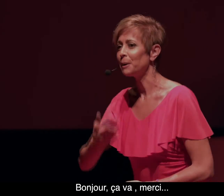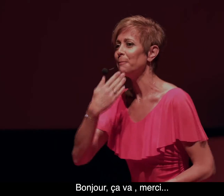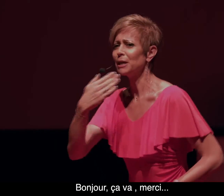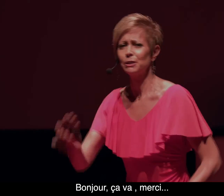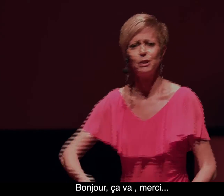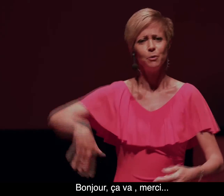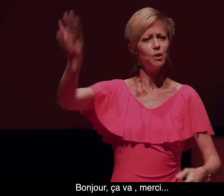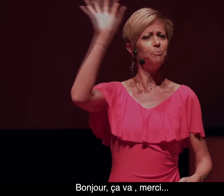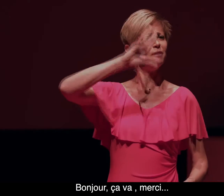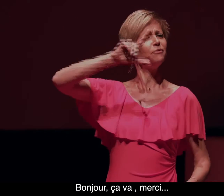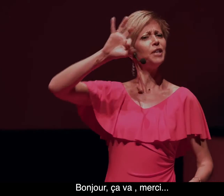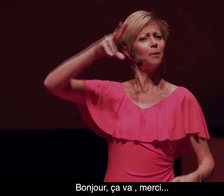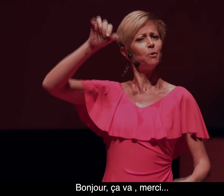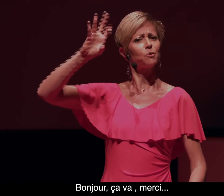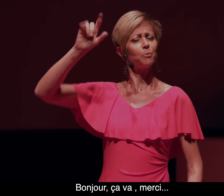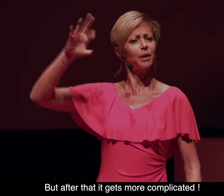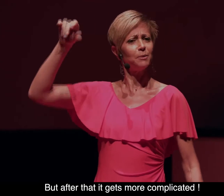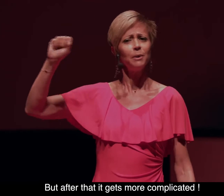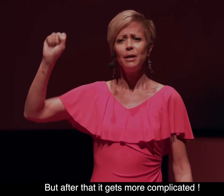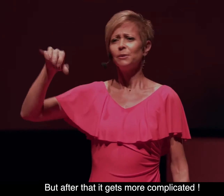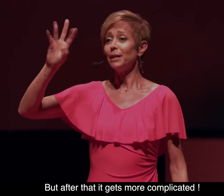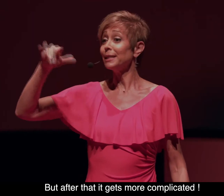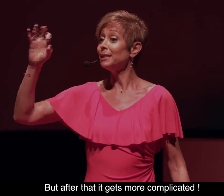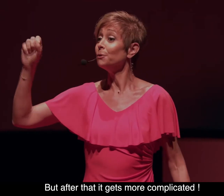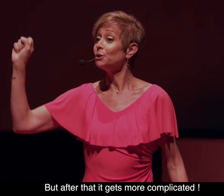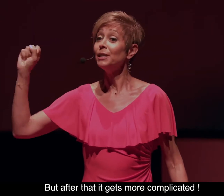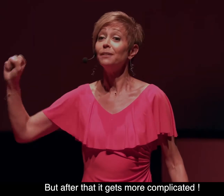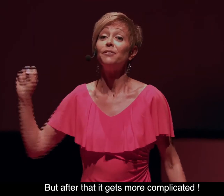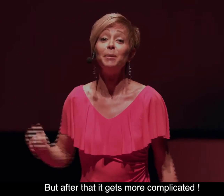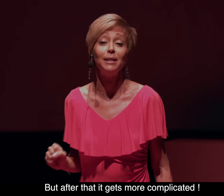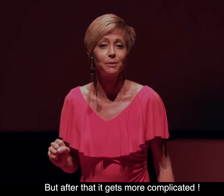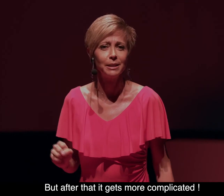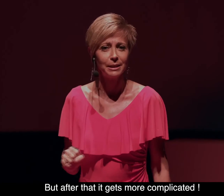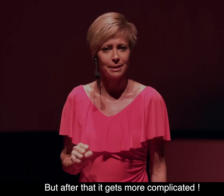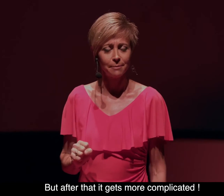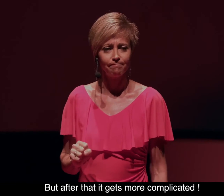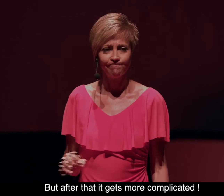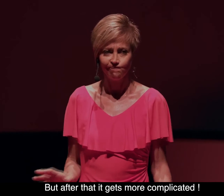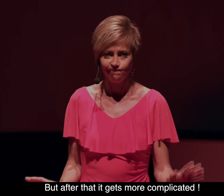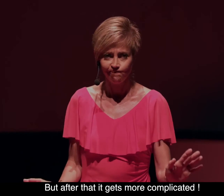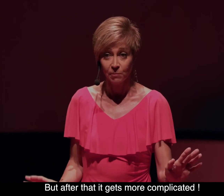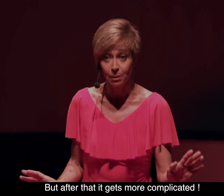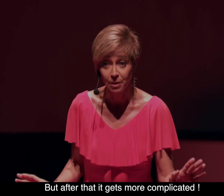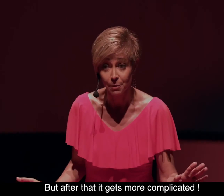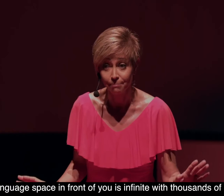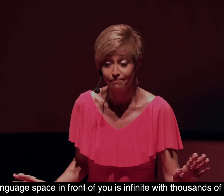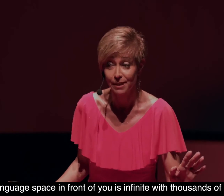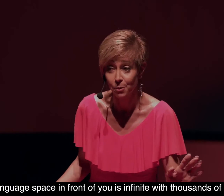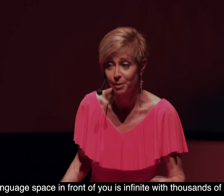va, merci, on épelle fièrement son prénom dans la dactylologie, l'alphabet de la langue des signes. Mais rapidement, ça se